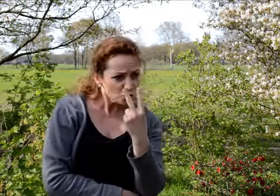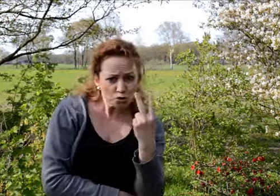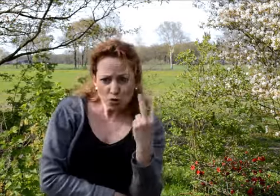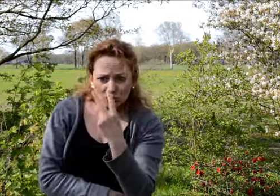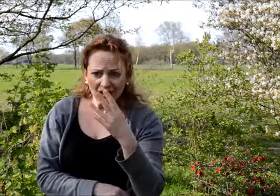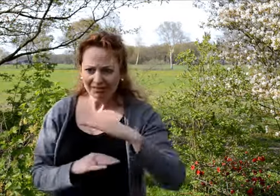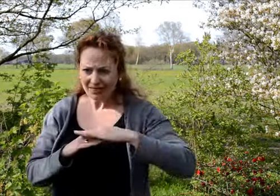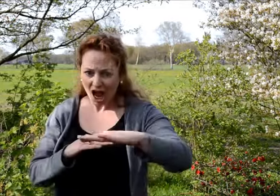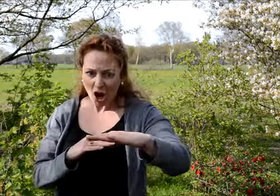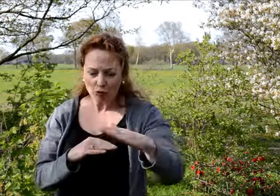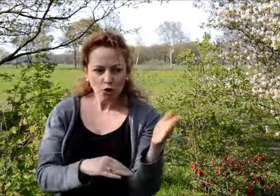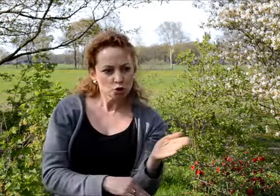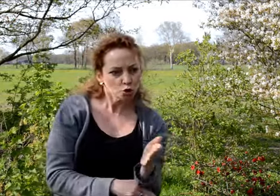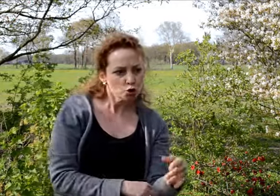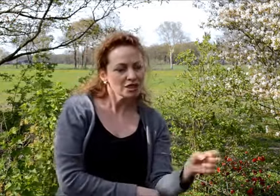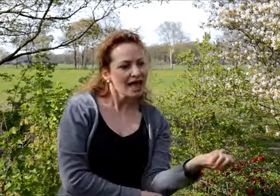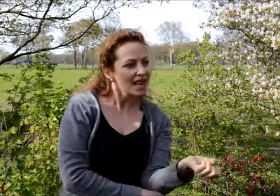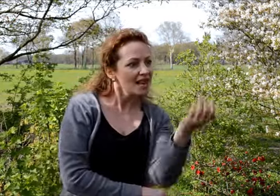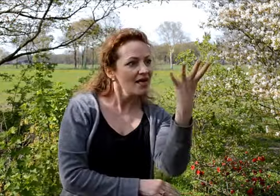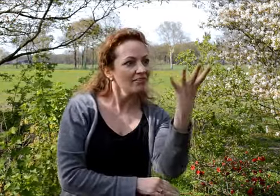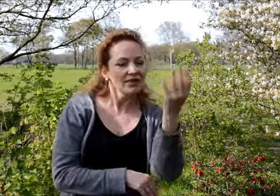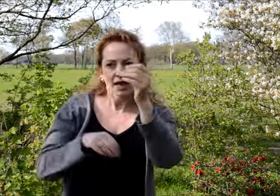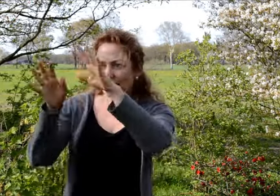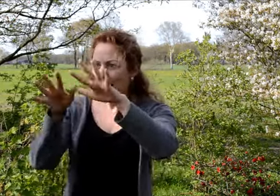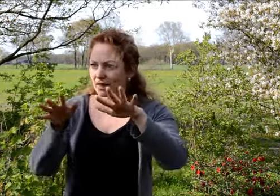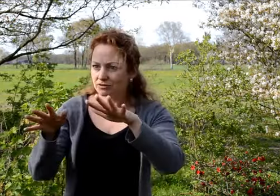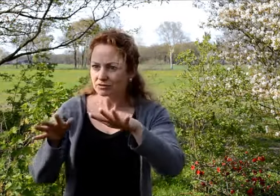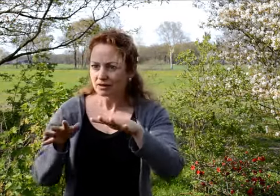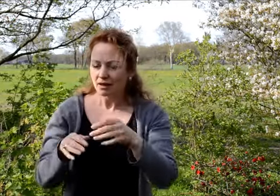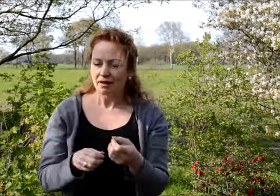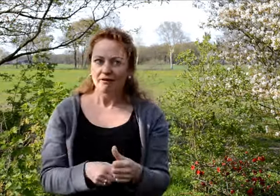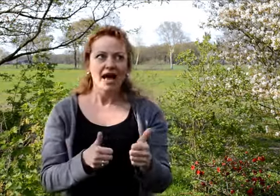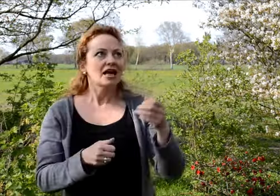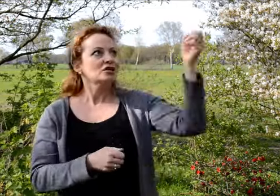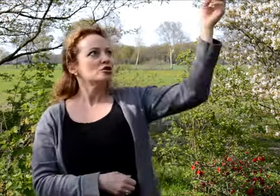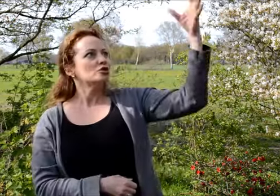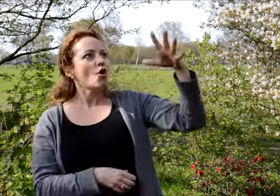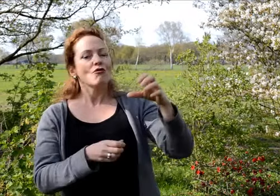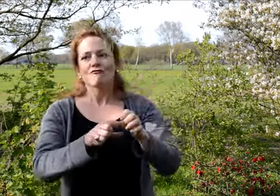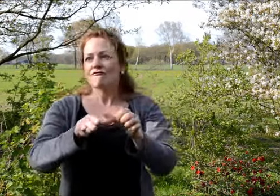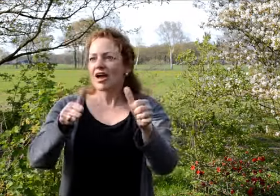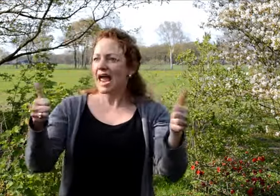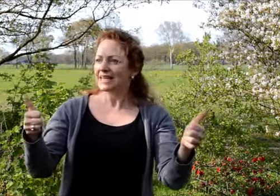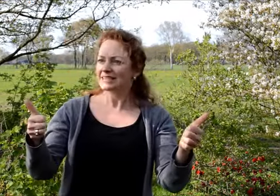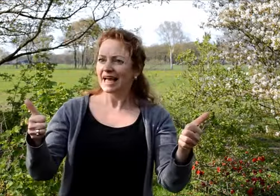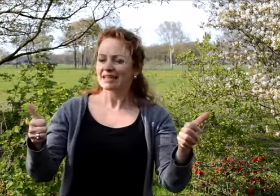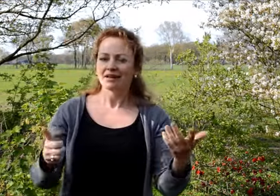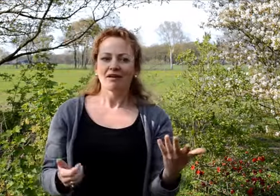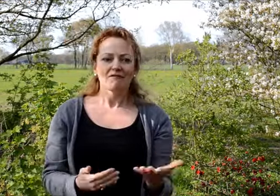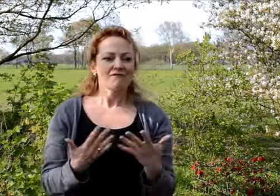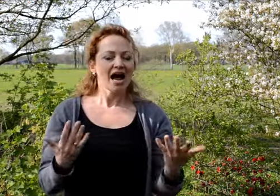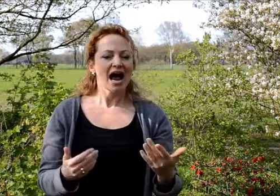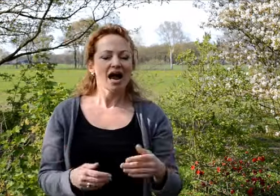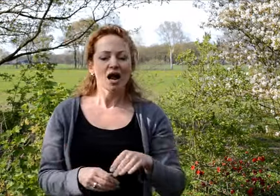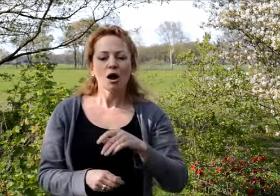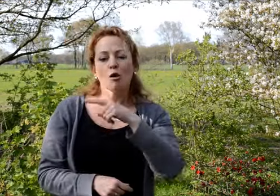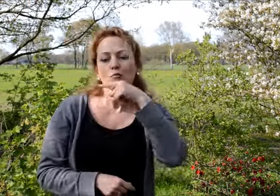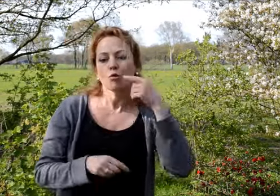Ik zoek de tuin tussen lente en herfst, waar de zon vrijelijk schijnt, waar moeder